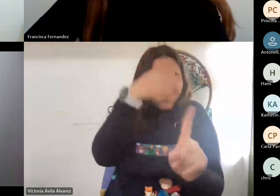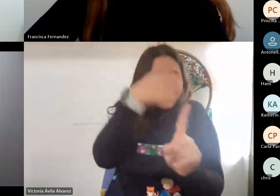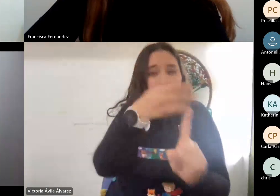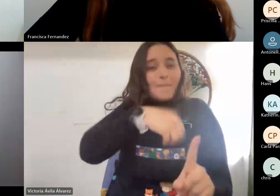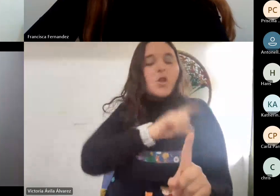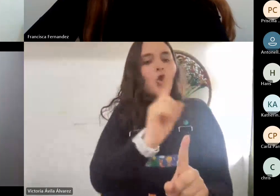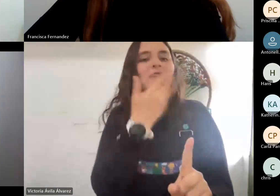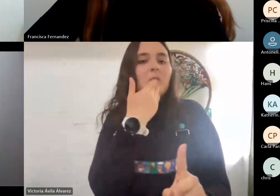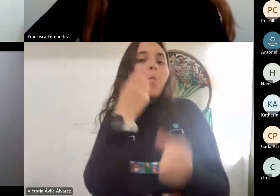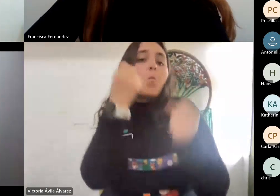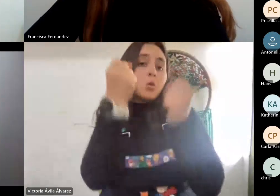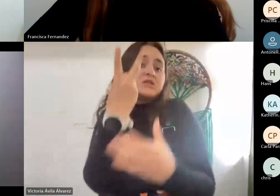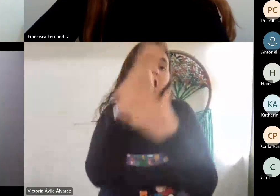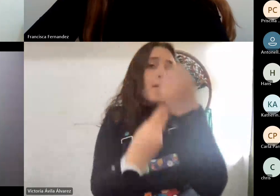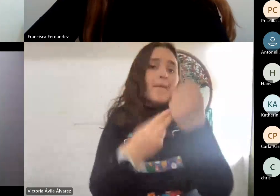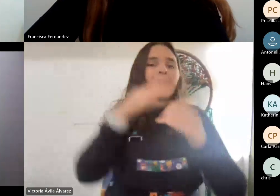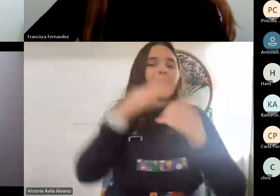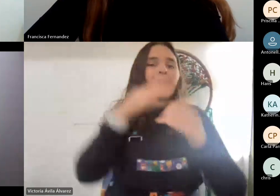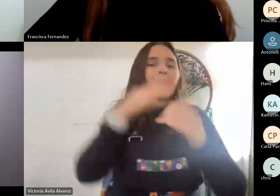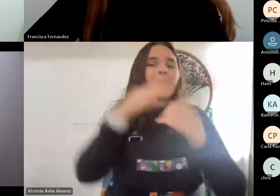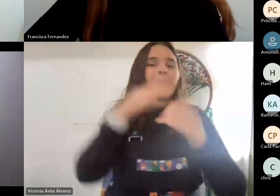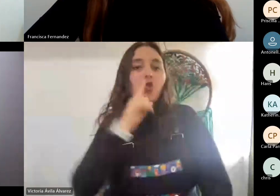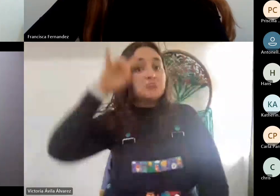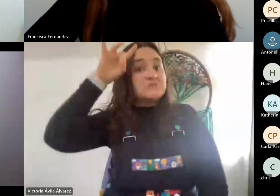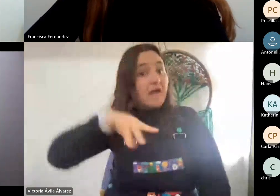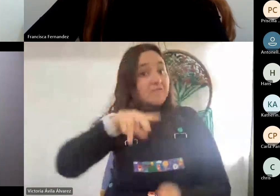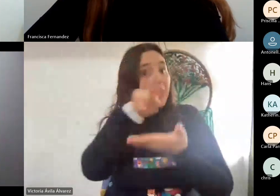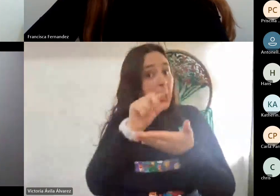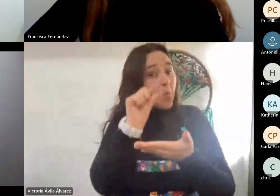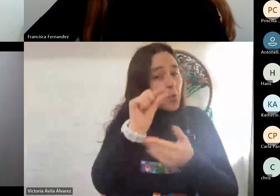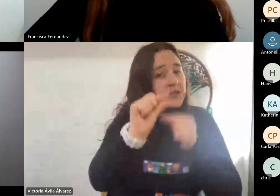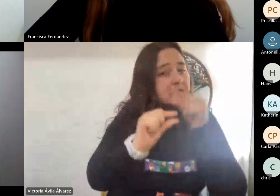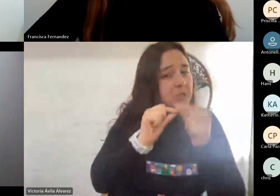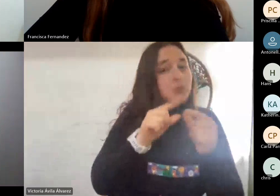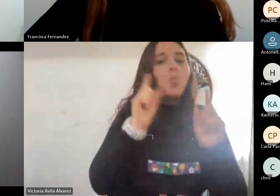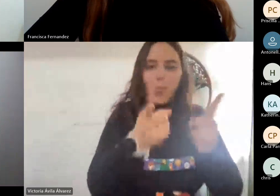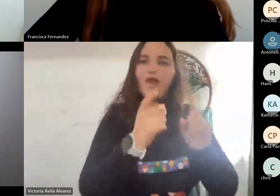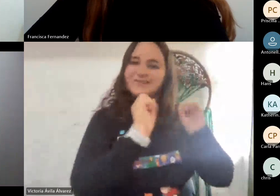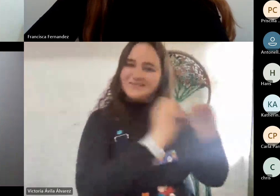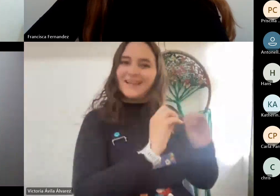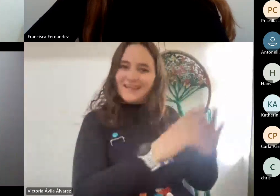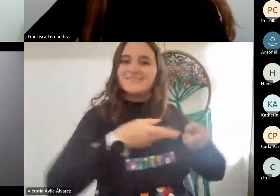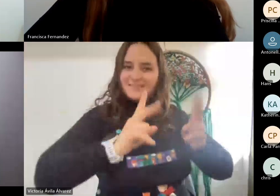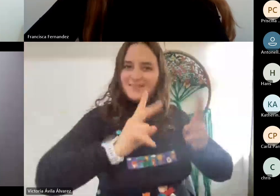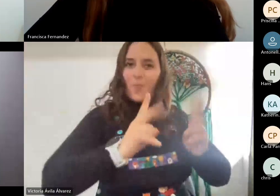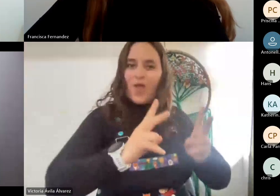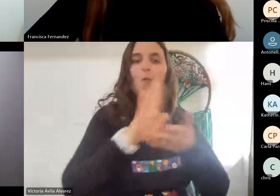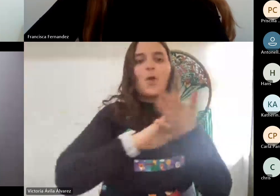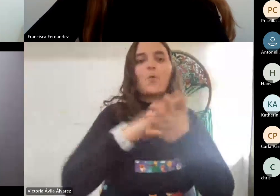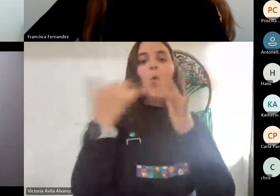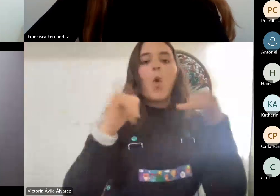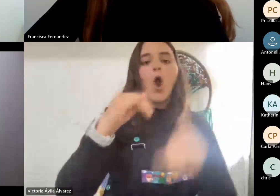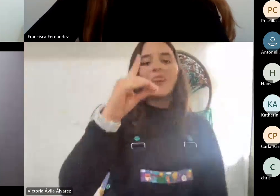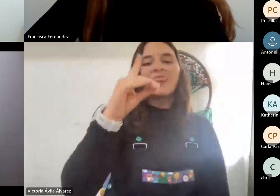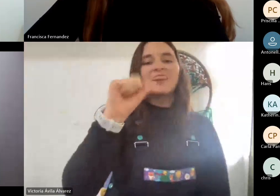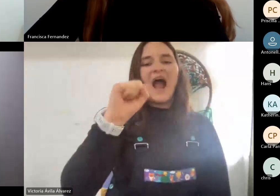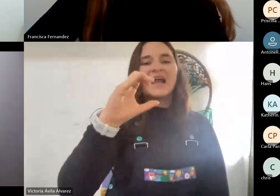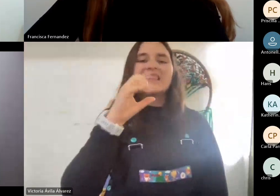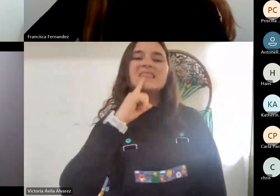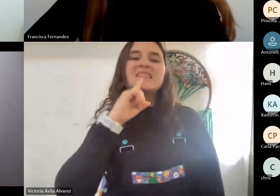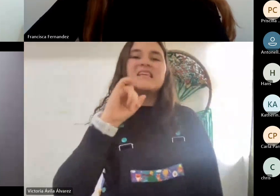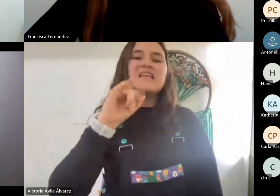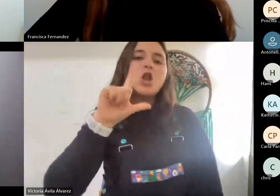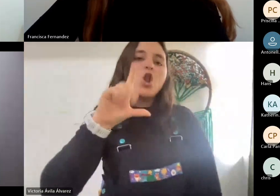español como único, como en ese enfoque, es cierto, va a poder hacerlo como en forma bilingüe, pero va a poder